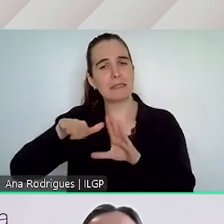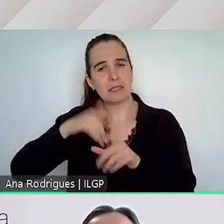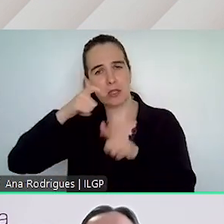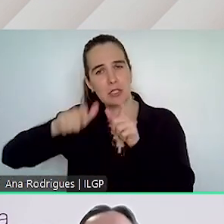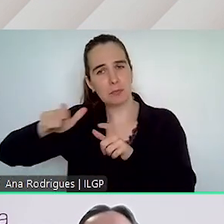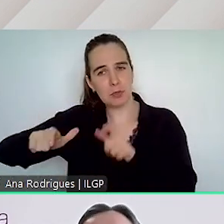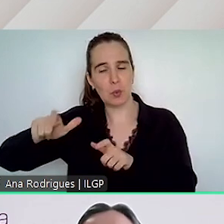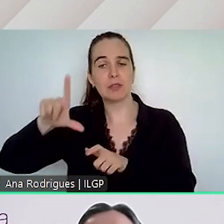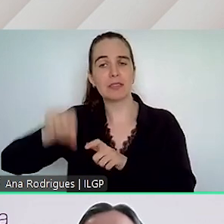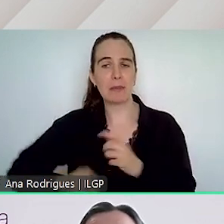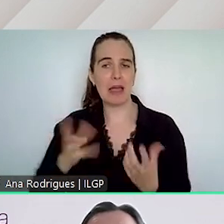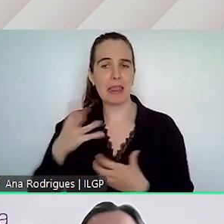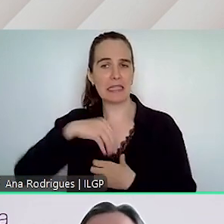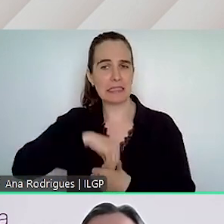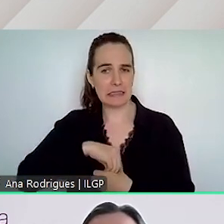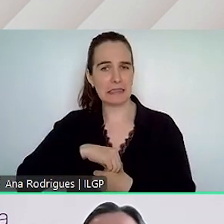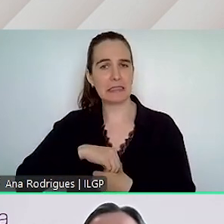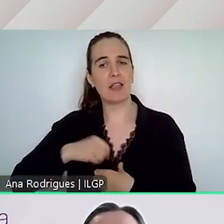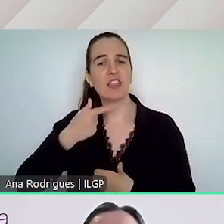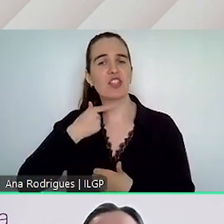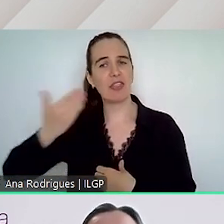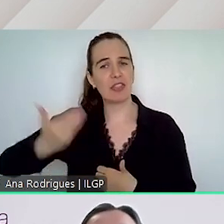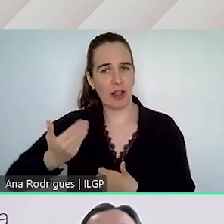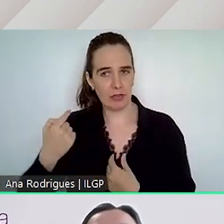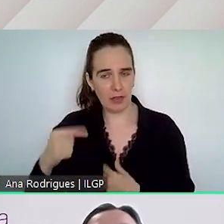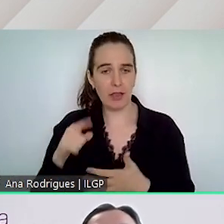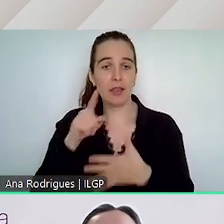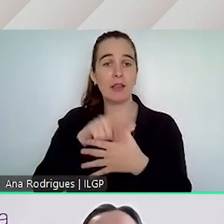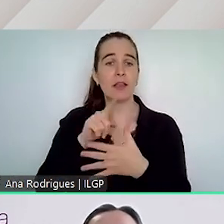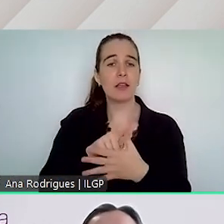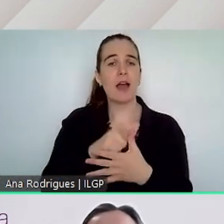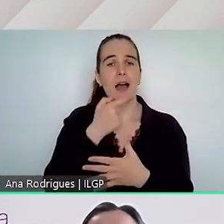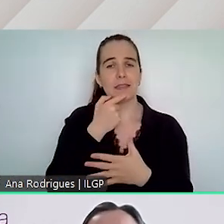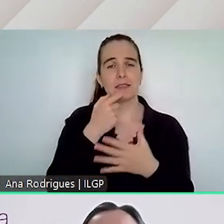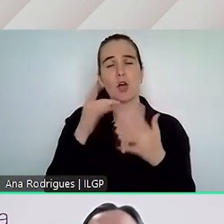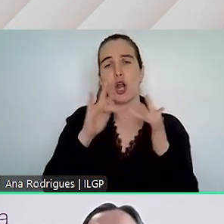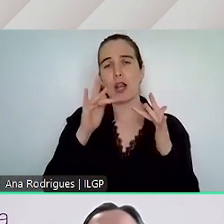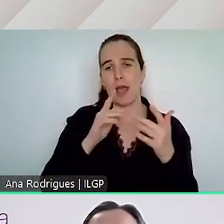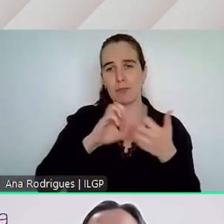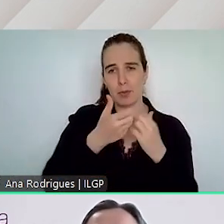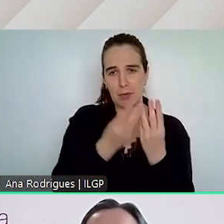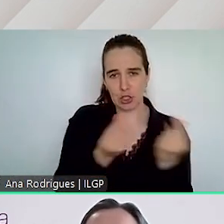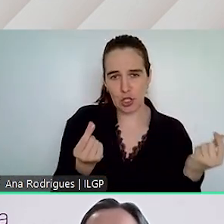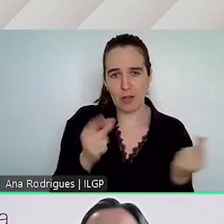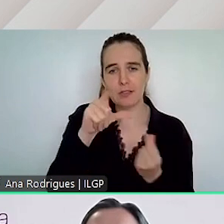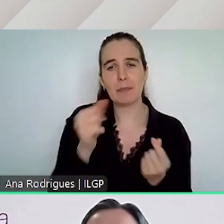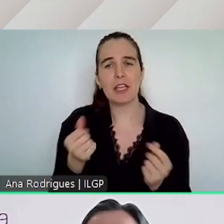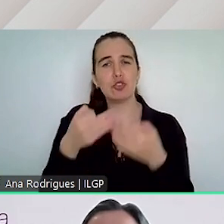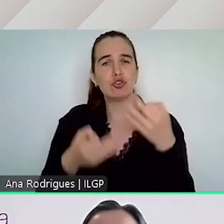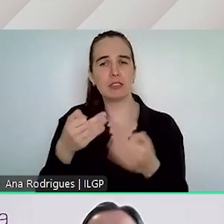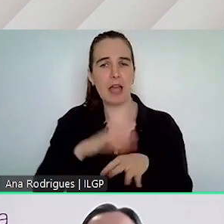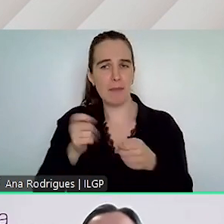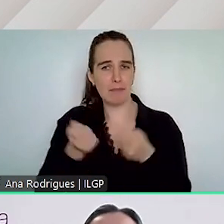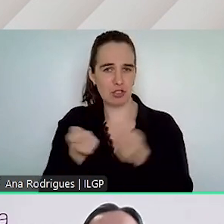cidadã, literacia e direitos digitais e resolução online de conflitos e inovação na justiça